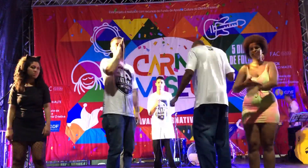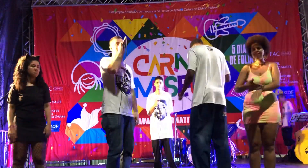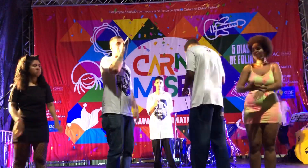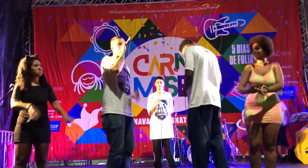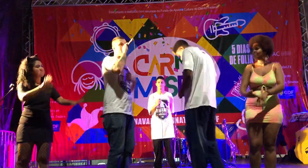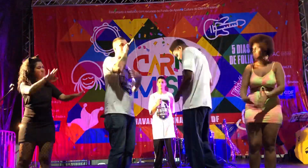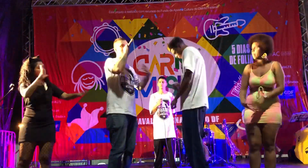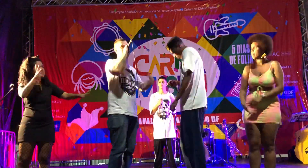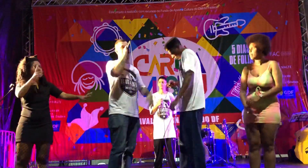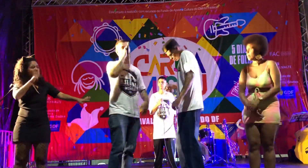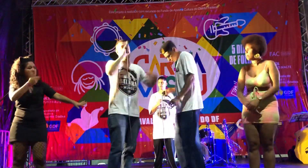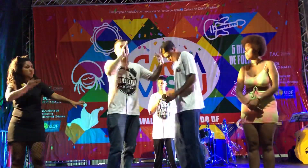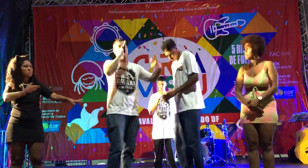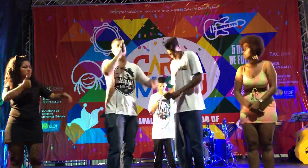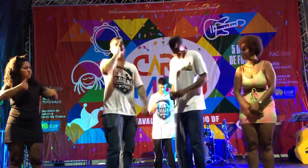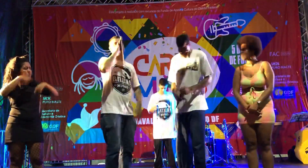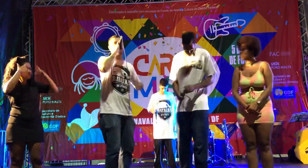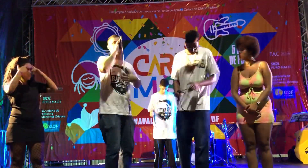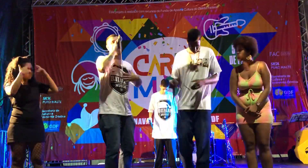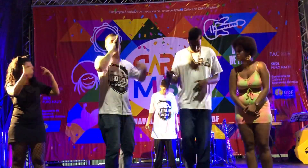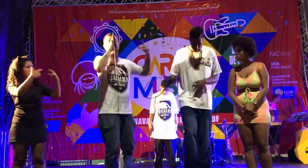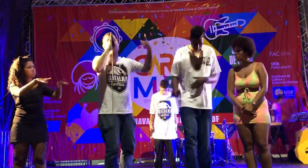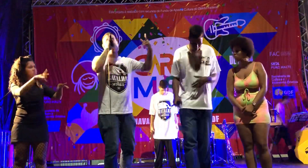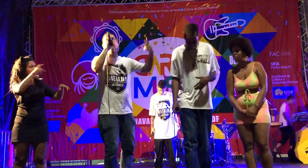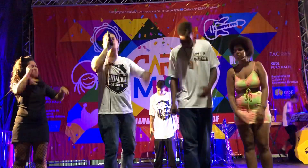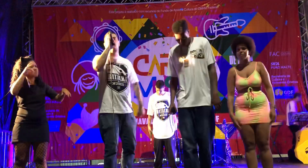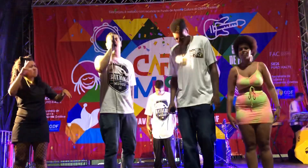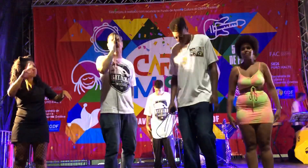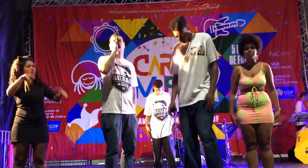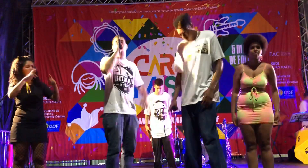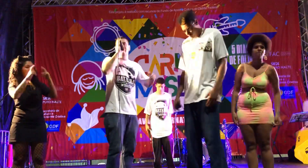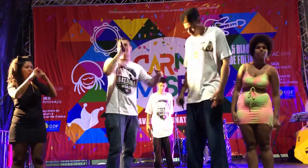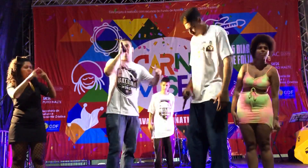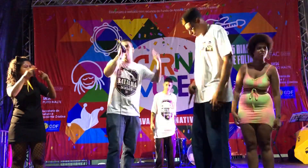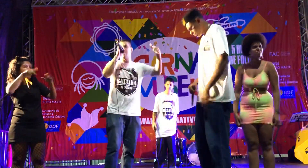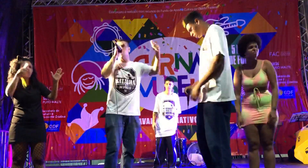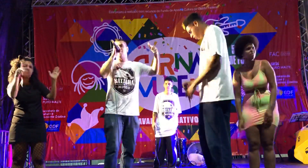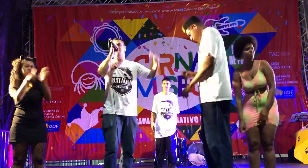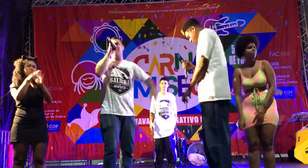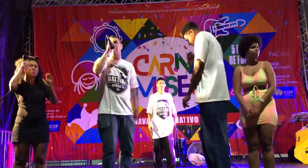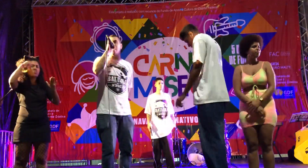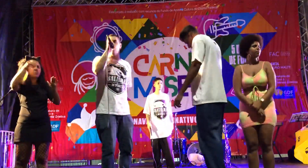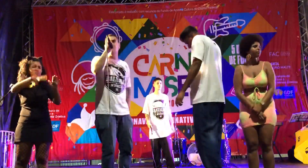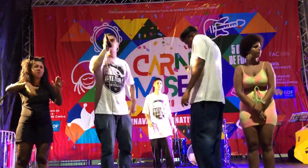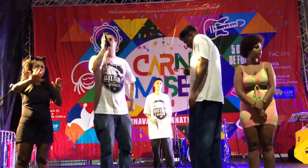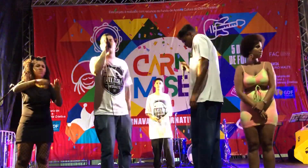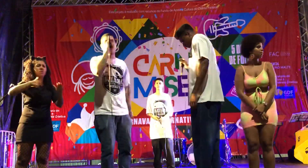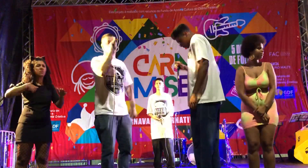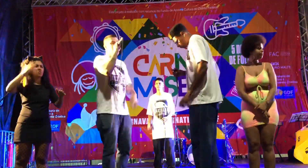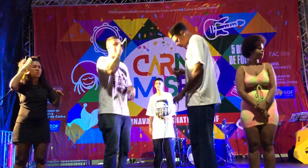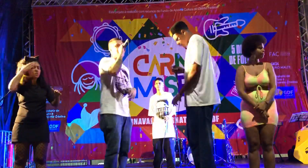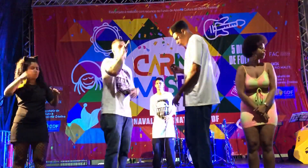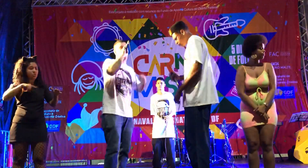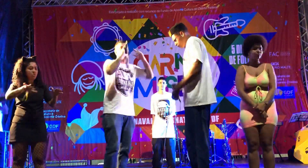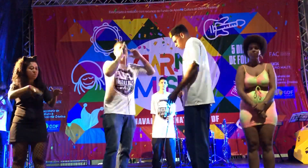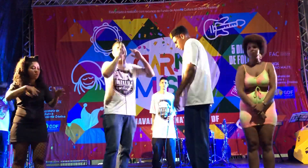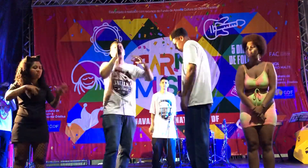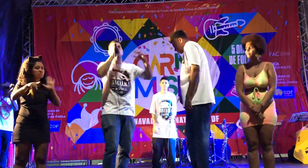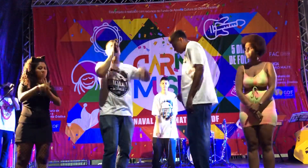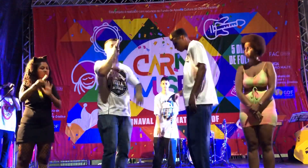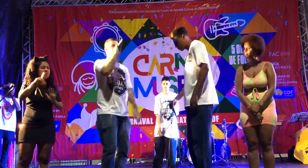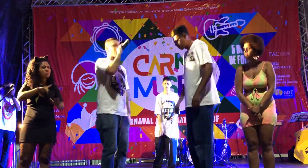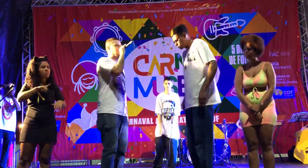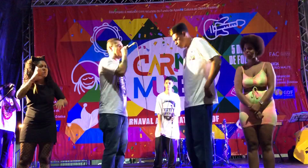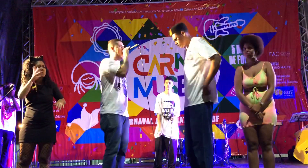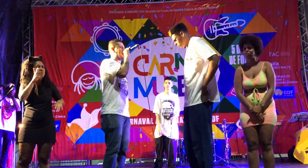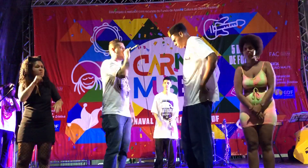Demorou, parceiro, e eu respeito. Tá ligado, eu sei que o rap é preto. E sei que eu também tenho meu espaço. Demorou, sempre